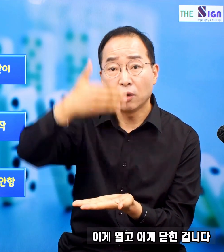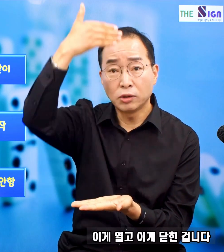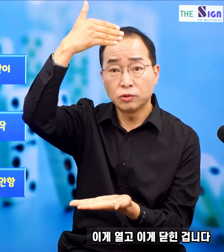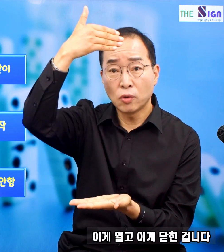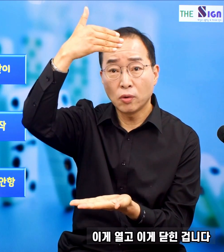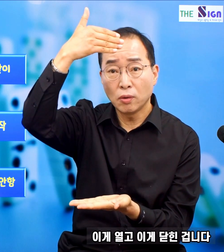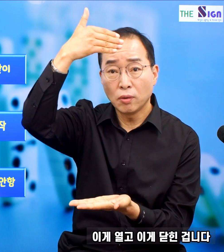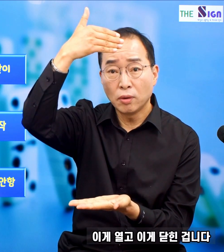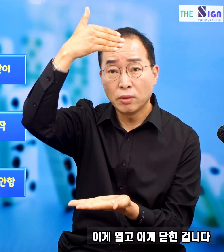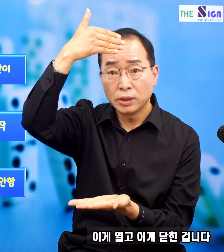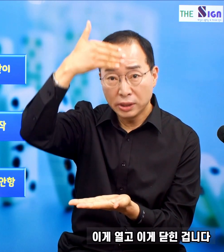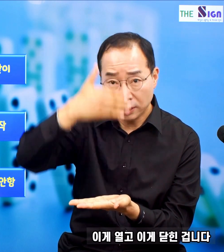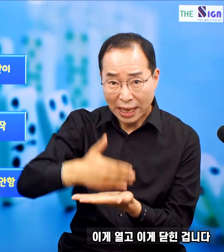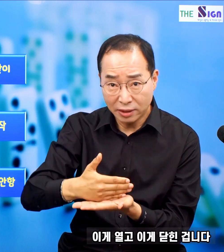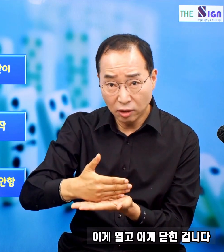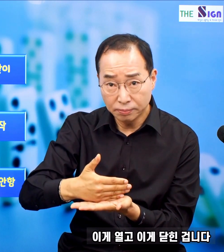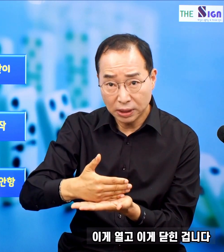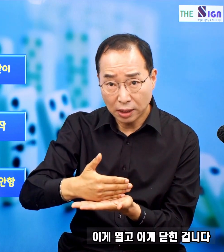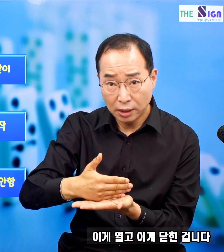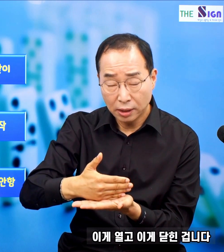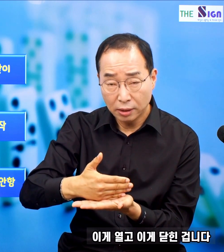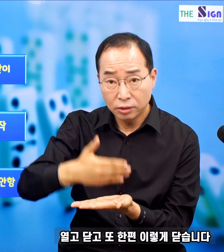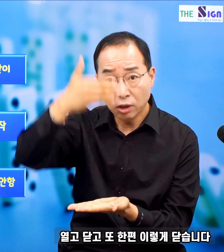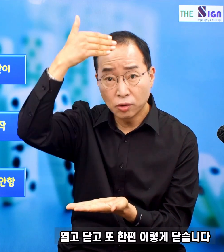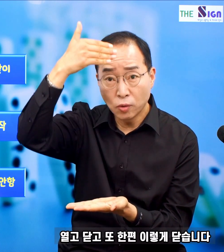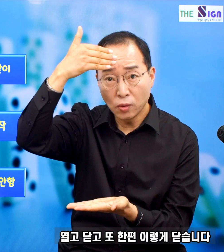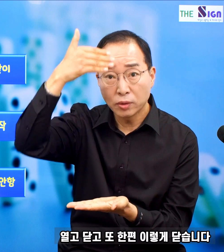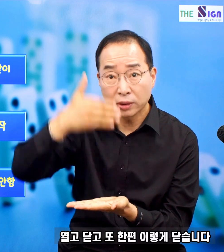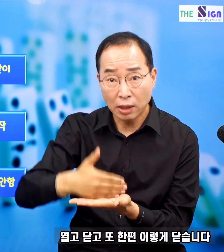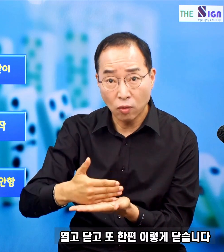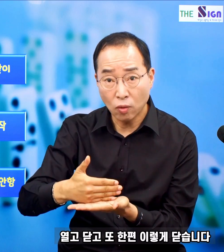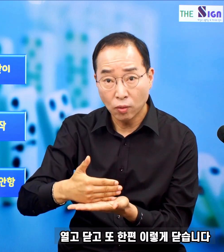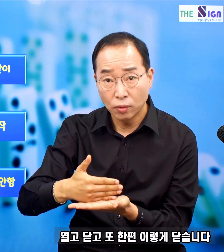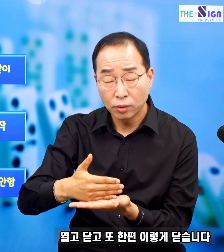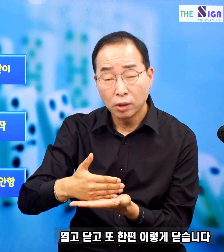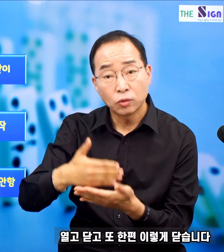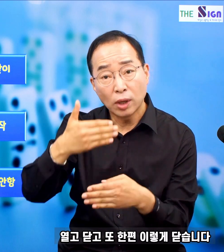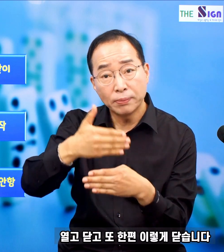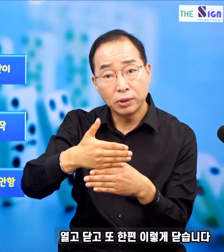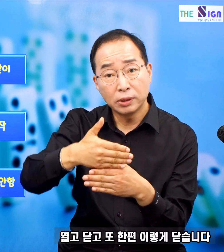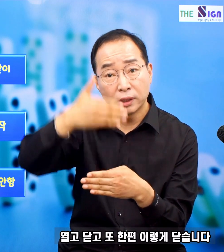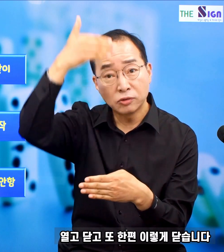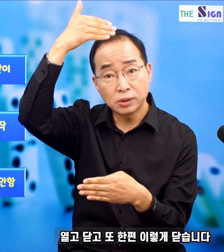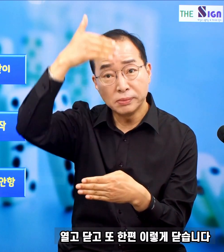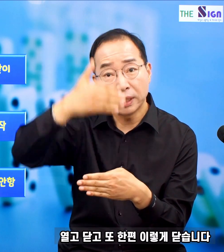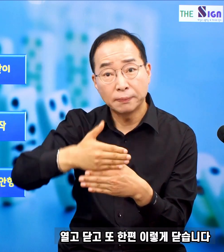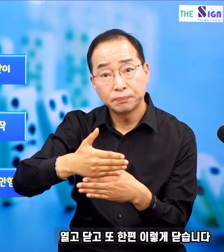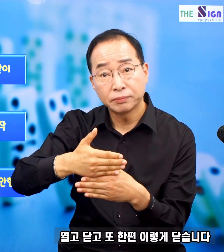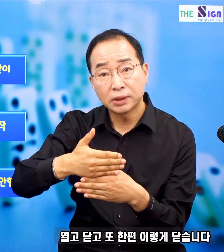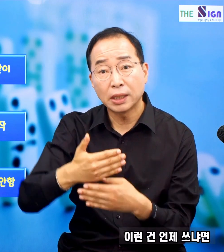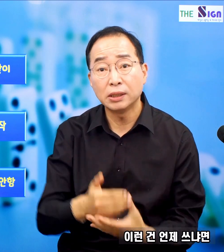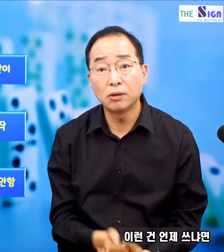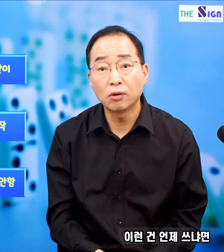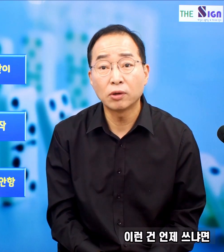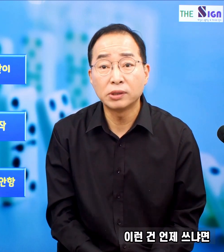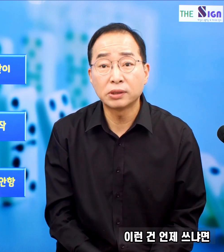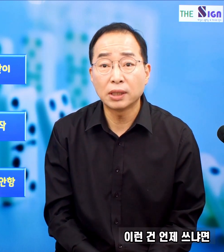여는 거, 이게 닫는 겁니다. 열고 닫고. 또 한편은 이렇게도 씁니다. 자, 이런 거는 언제